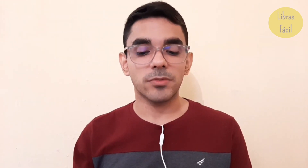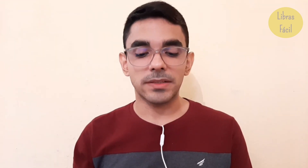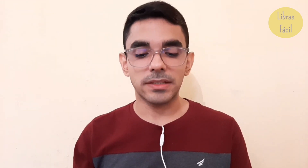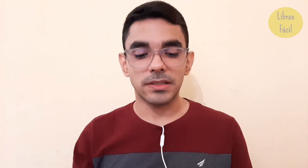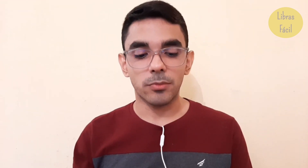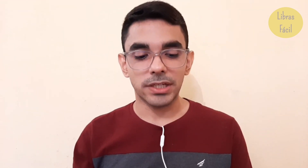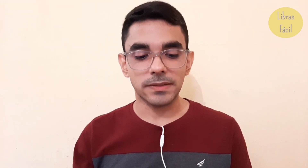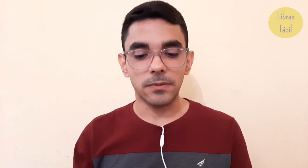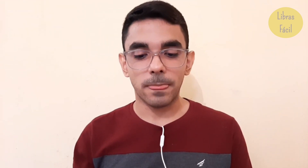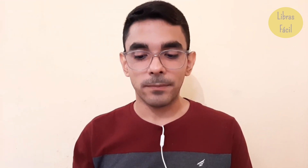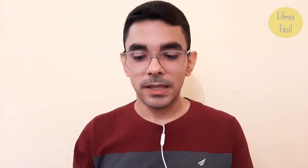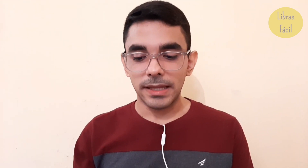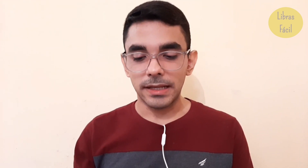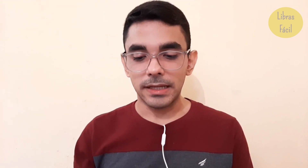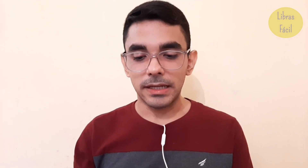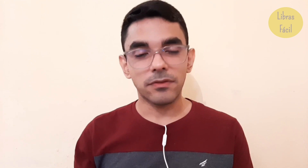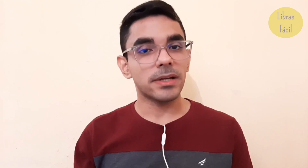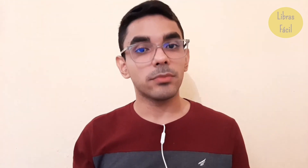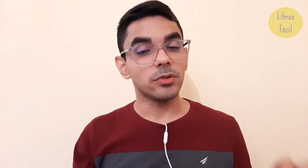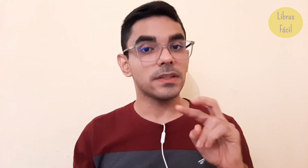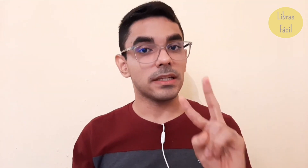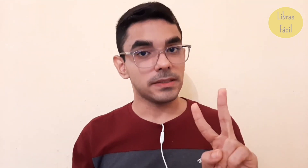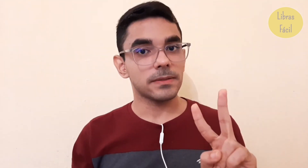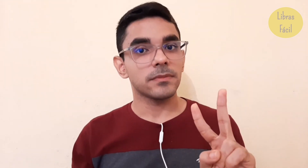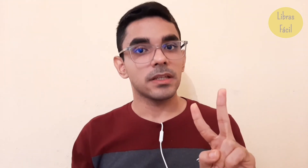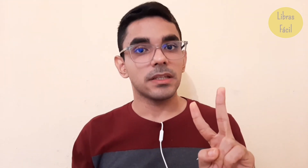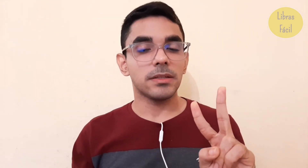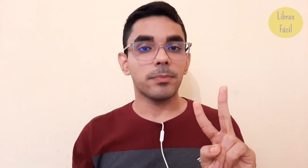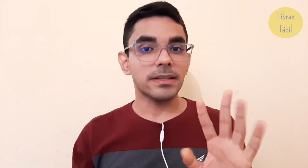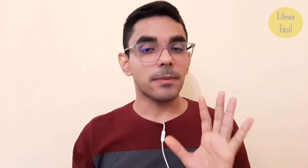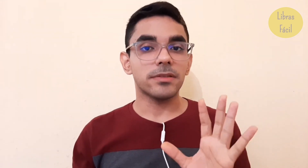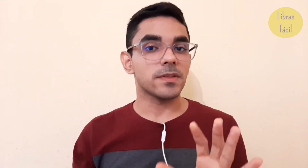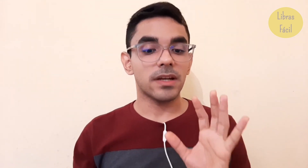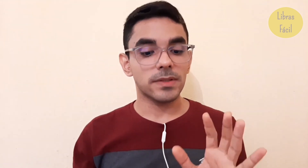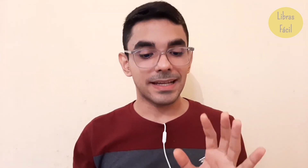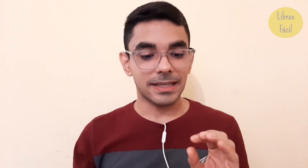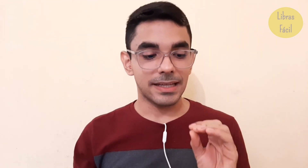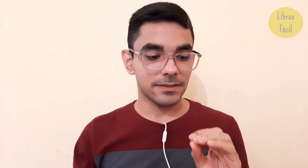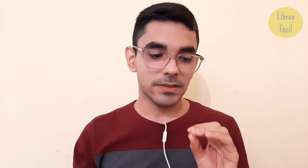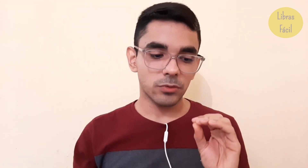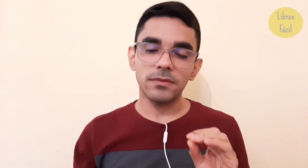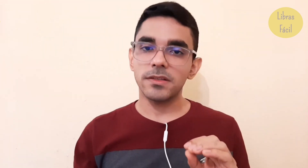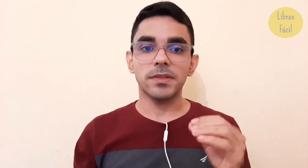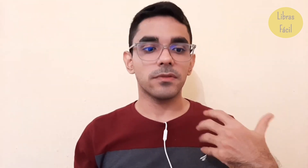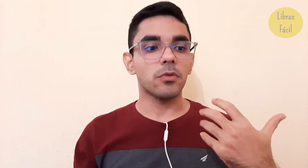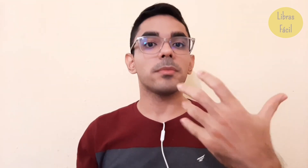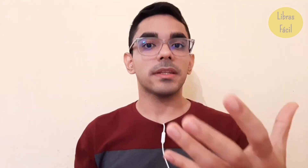bastante na comunicação, ela é formada por dois sinais e praticamente você vai usar essa expressão toda vez que você for cumprimentar uma